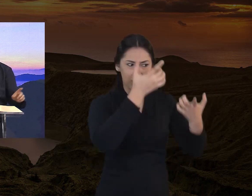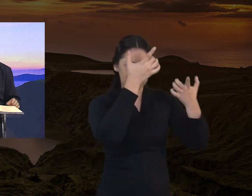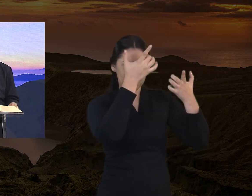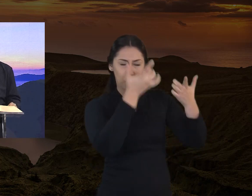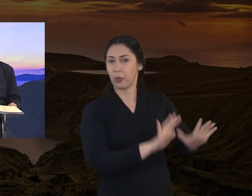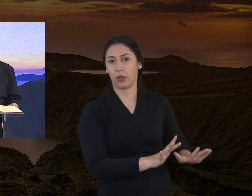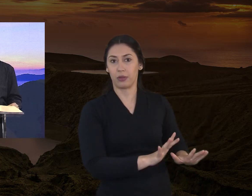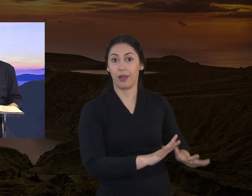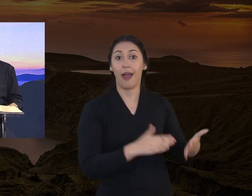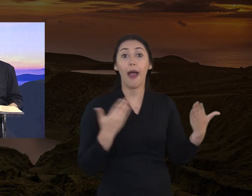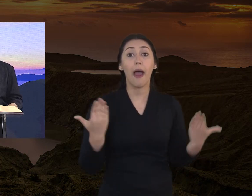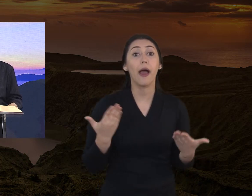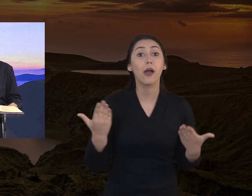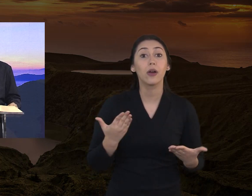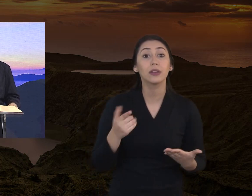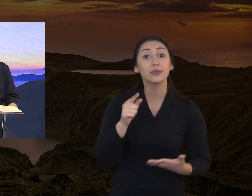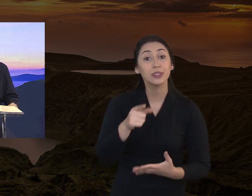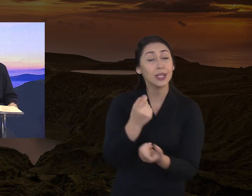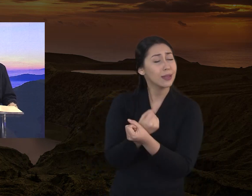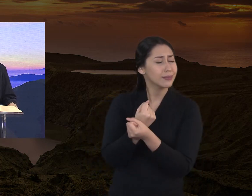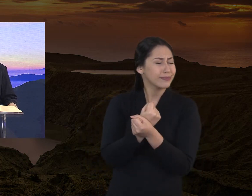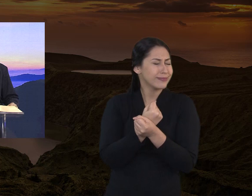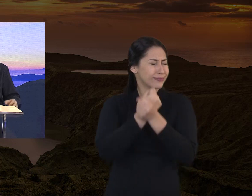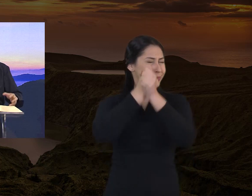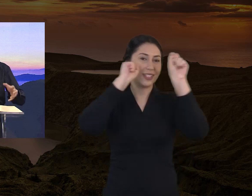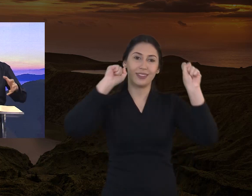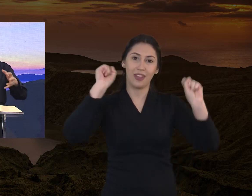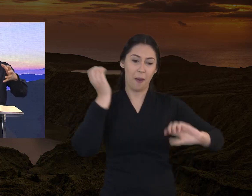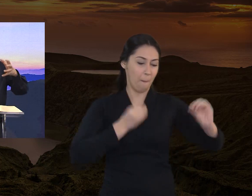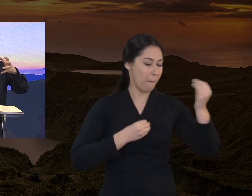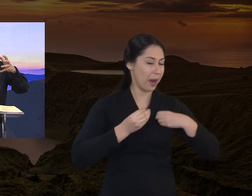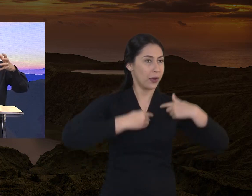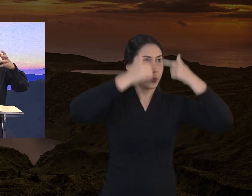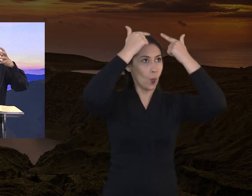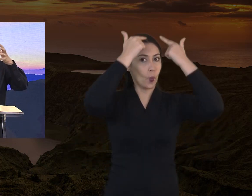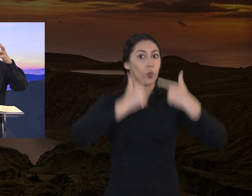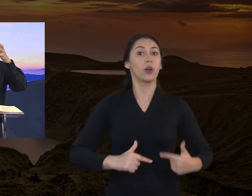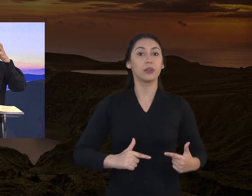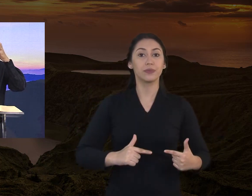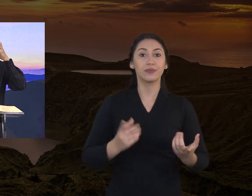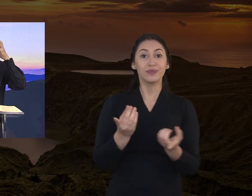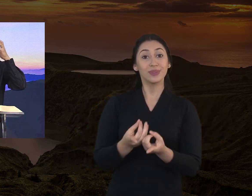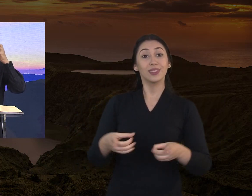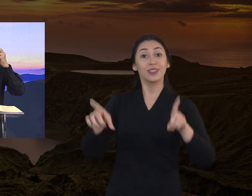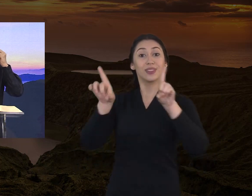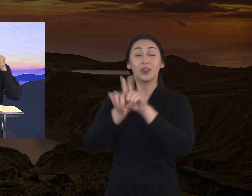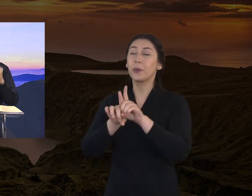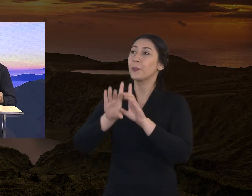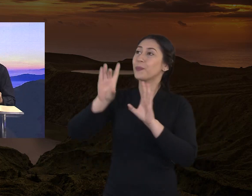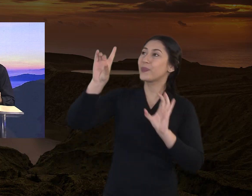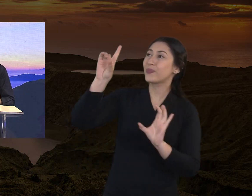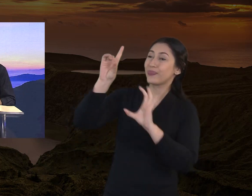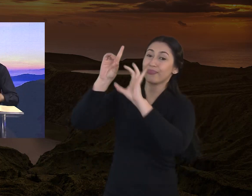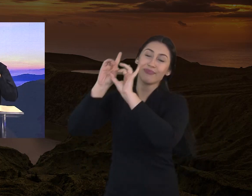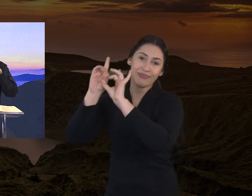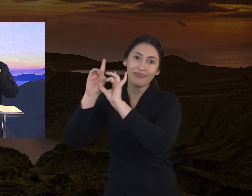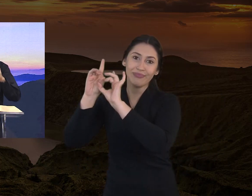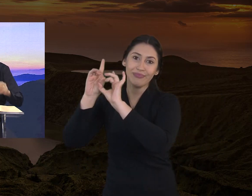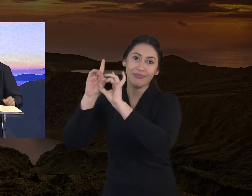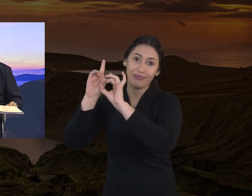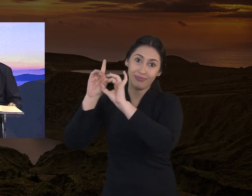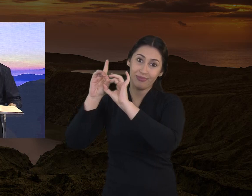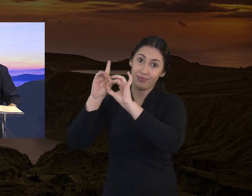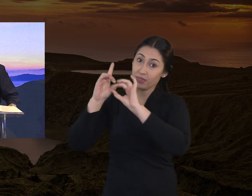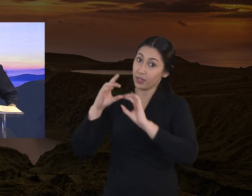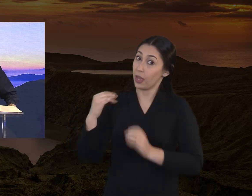de Satanás. Agora você se libertou do pecado e você reconectou-se com Deus. Esse é o